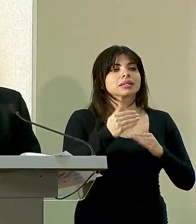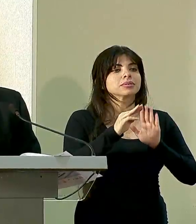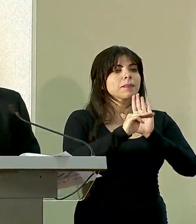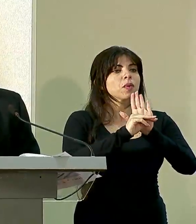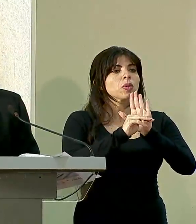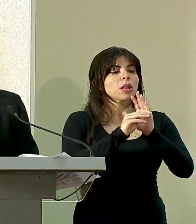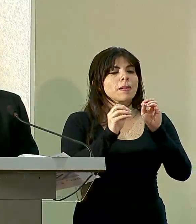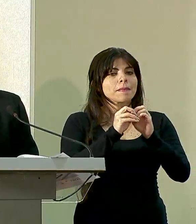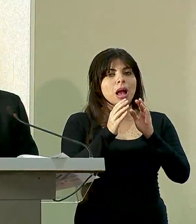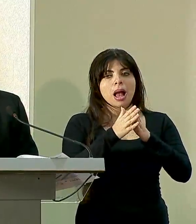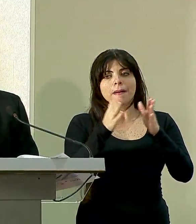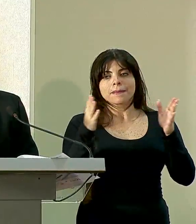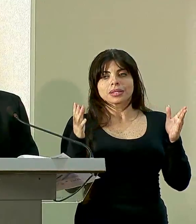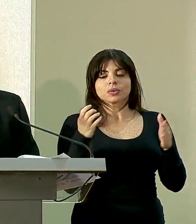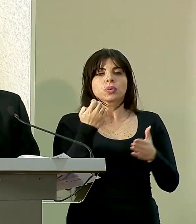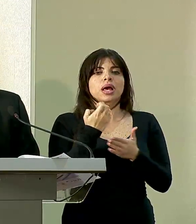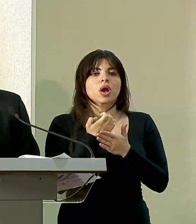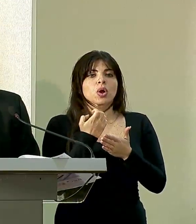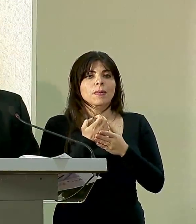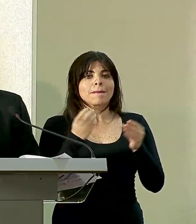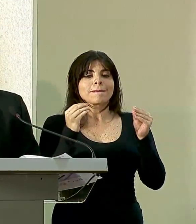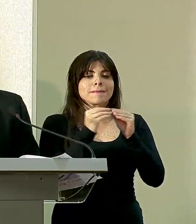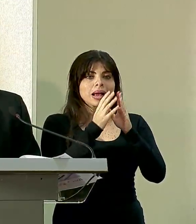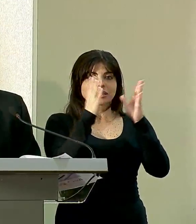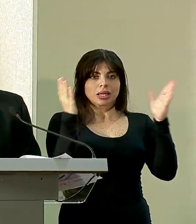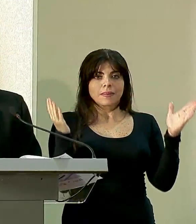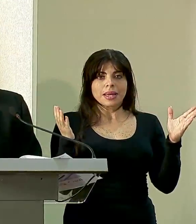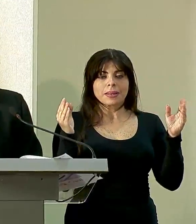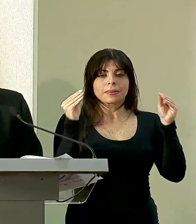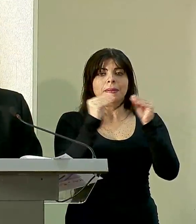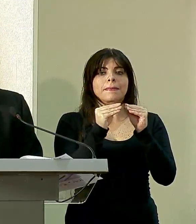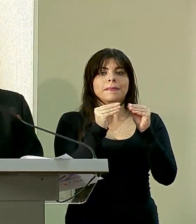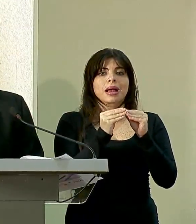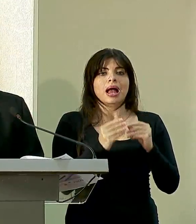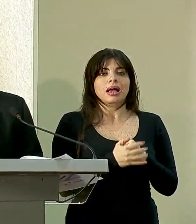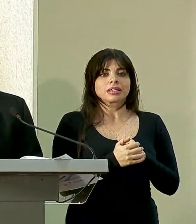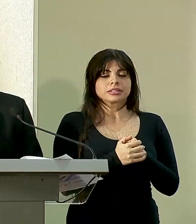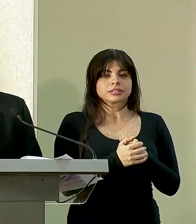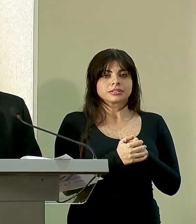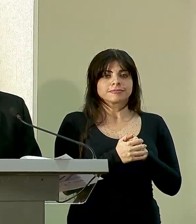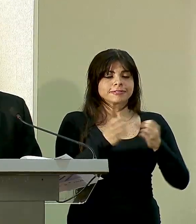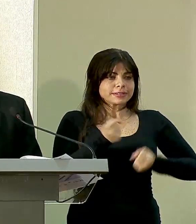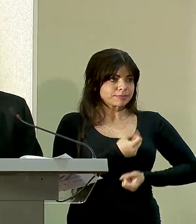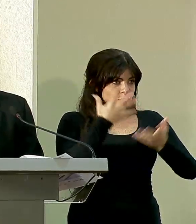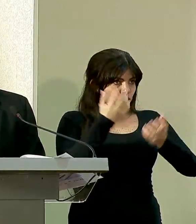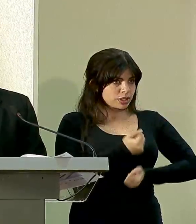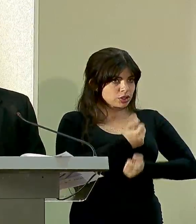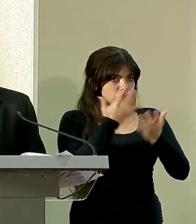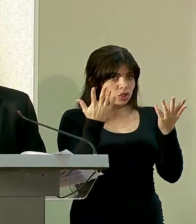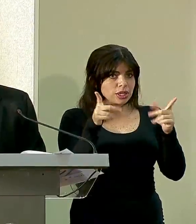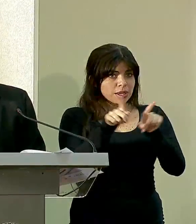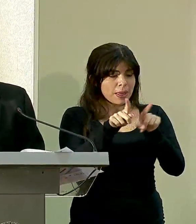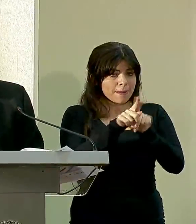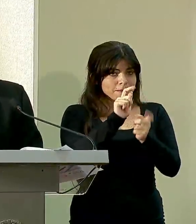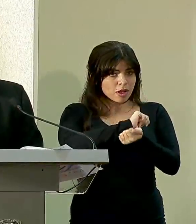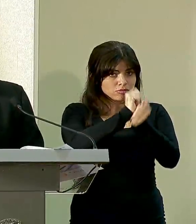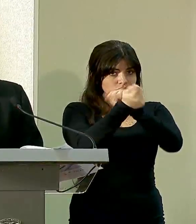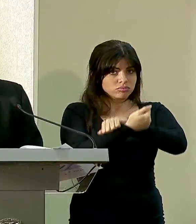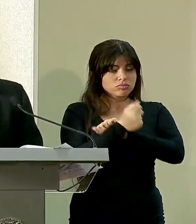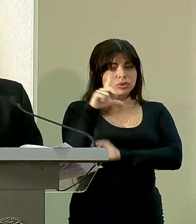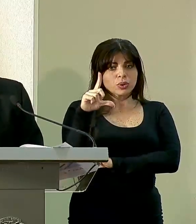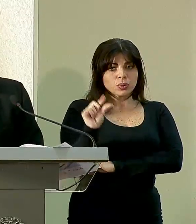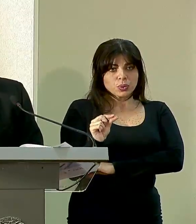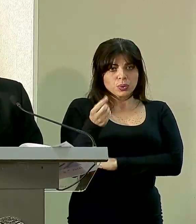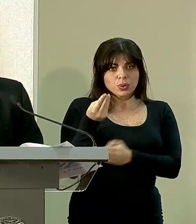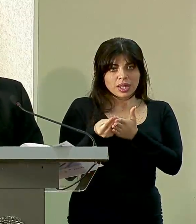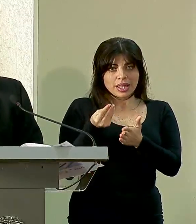de apertura, hacia una economía más abierta, más impulsora de exportaciones, ¿verdad?, que también se traduce en menores